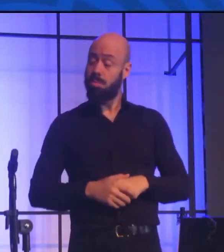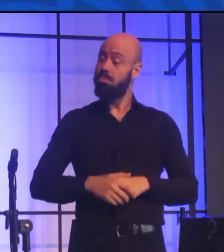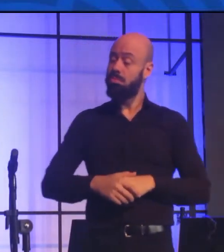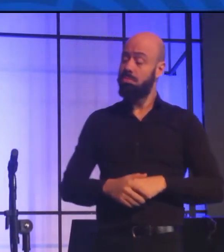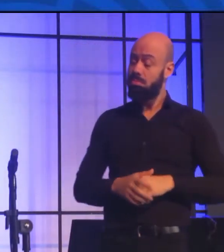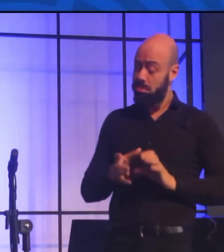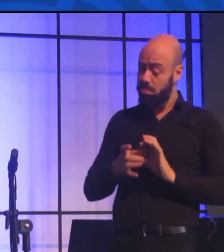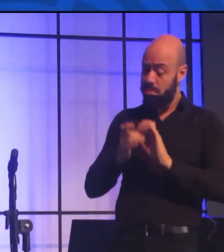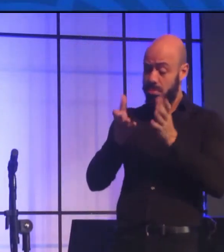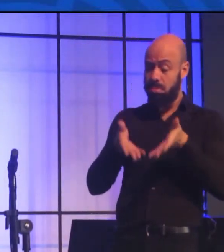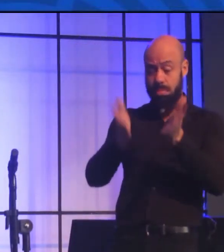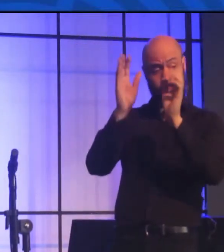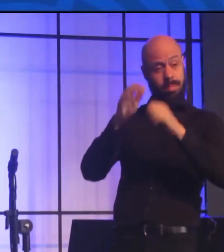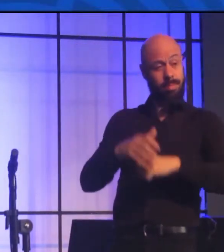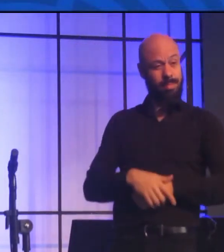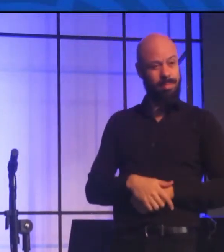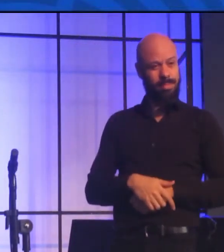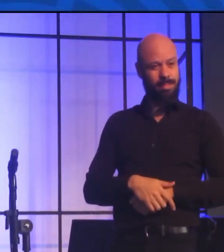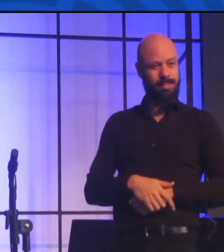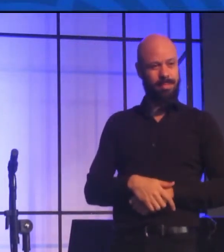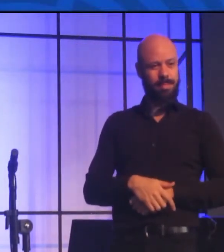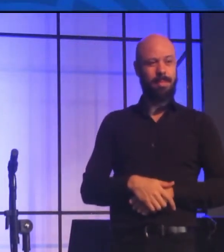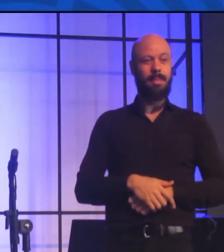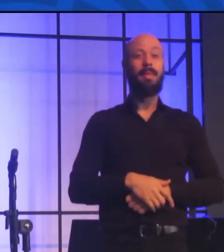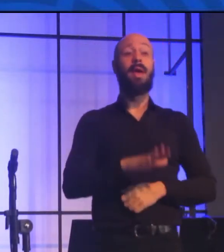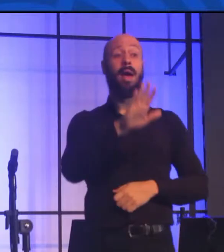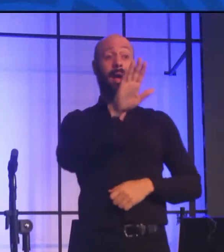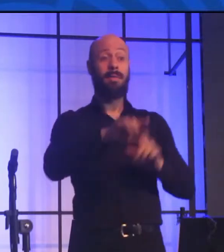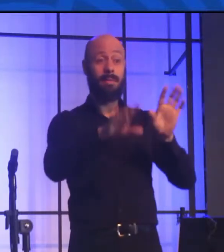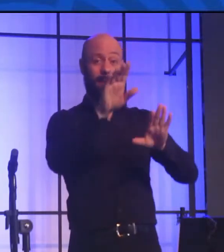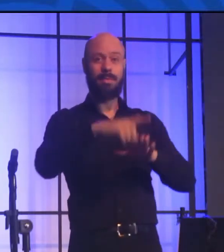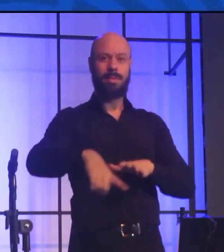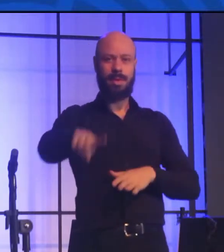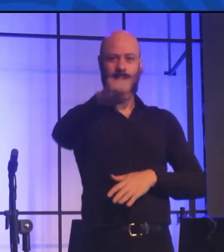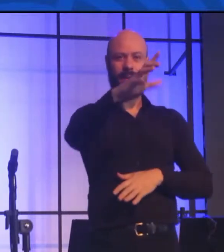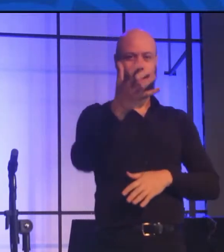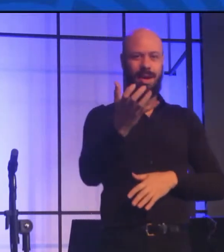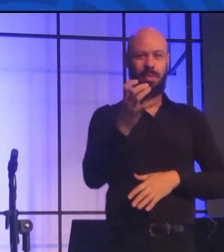Talvez você esteja querendo fazer algo para Deus.